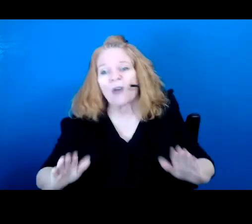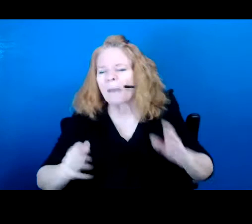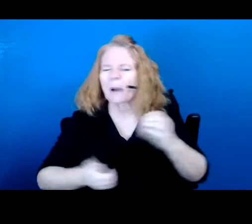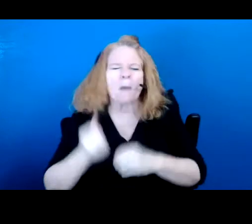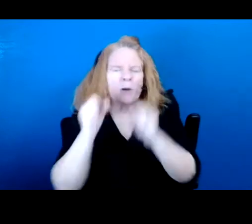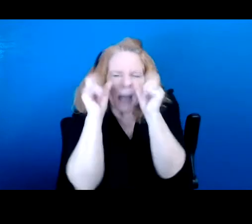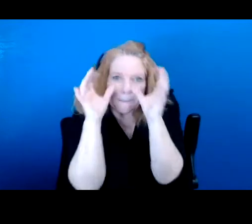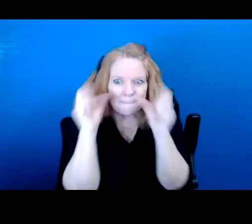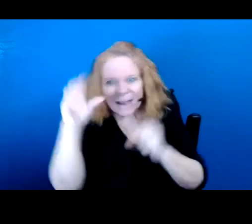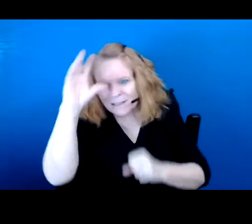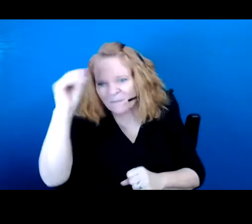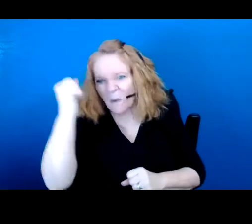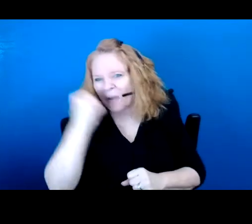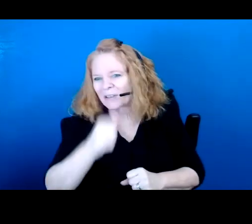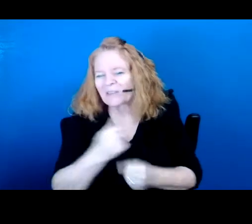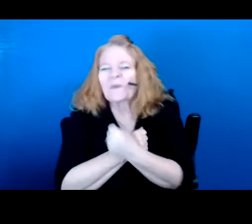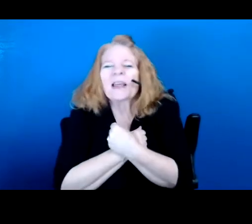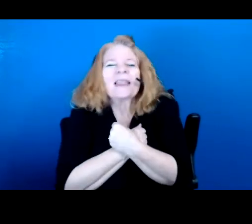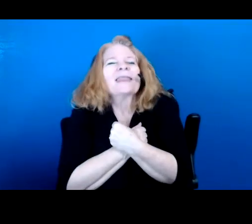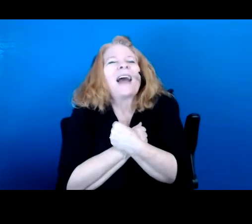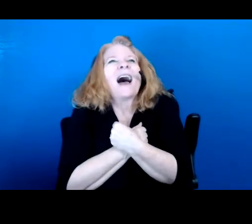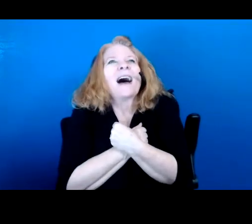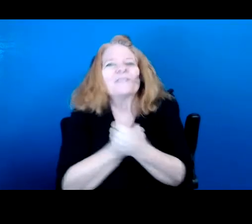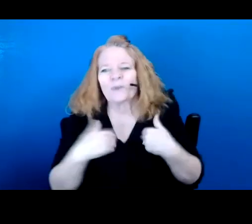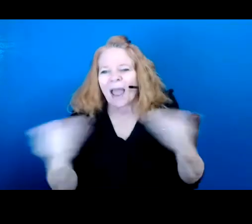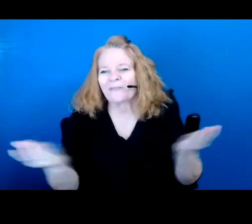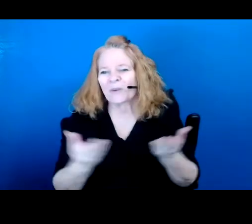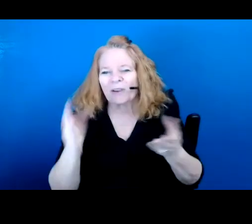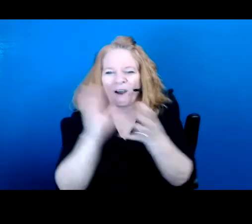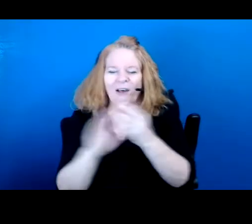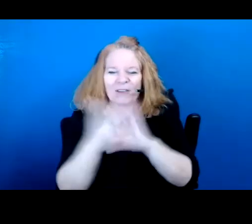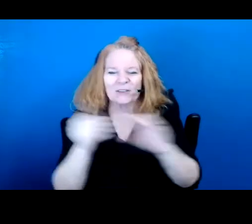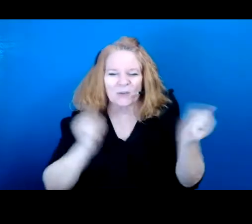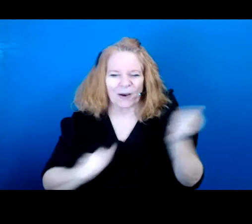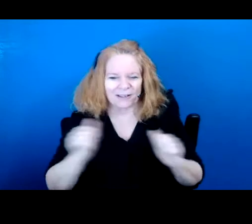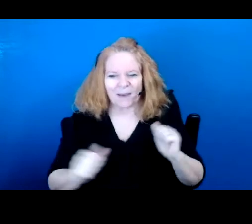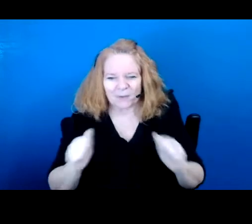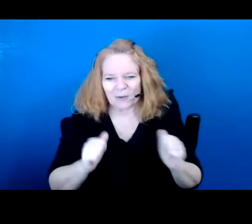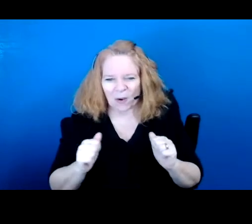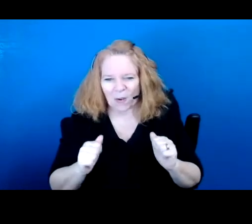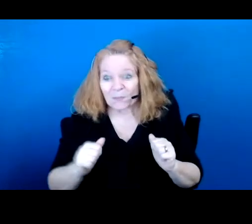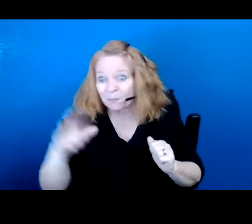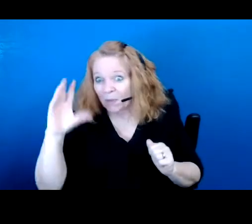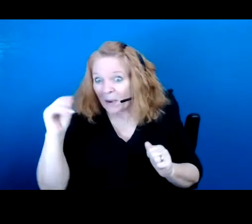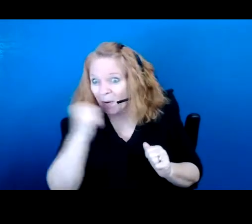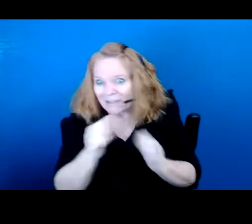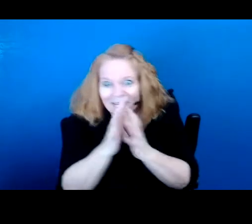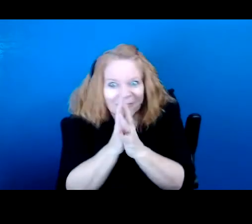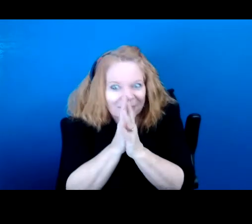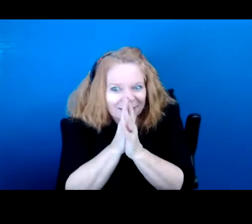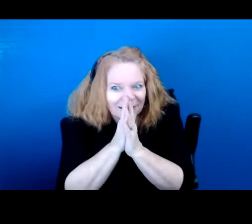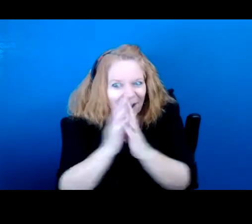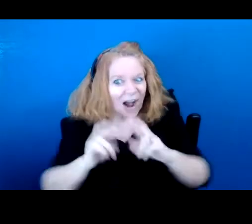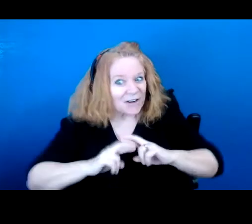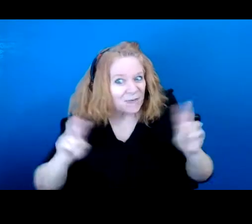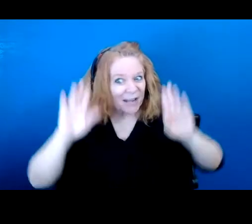todos ustedes son los chicos más maravillosos que bueno que están aquí hoy